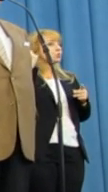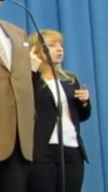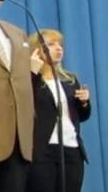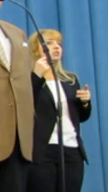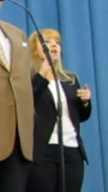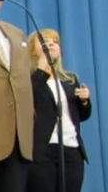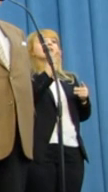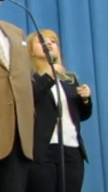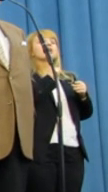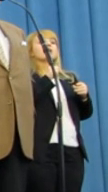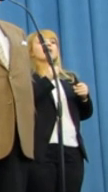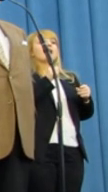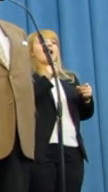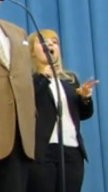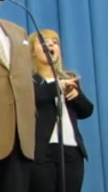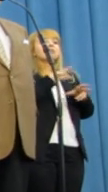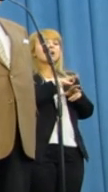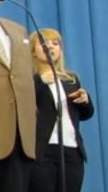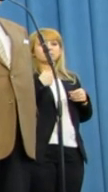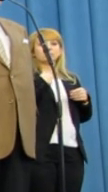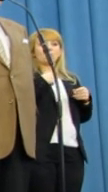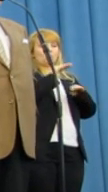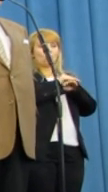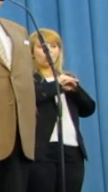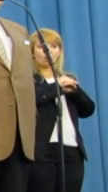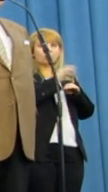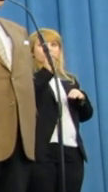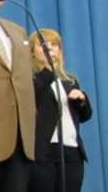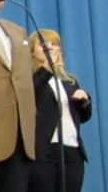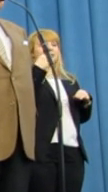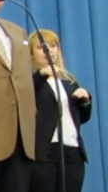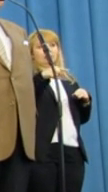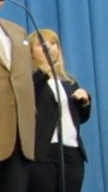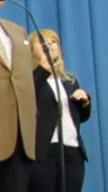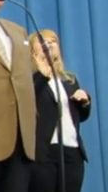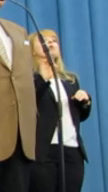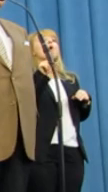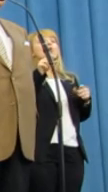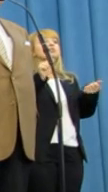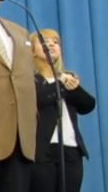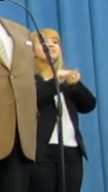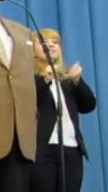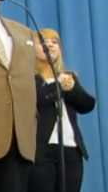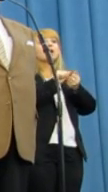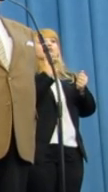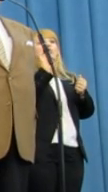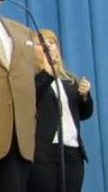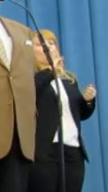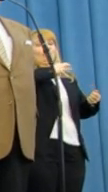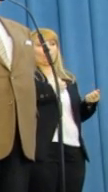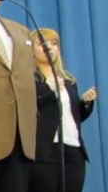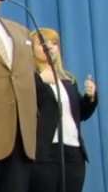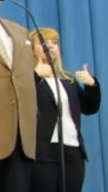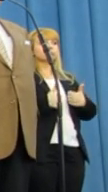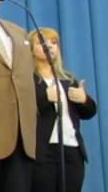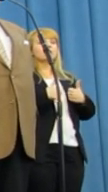na mnie ze strony moich kolegów z SLD, to normalne, dlatego że oni po prostu walczą o swoją pozycję polityczną,